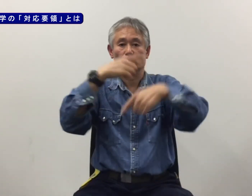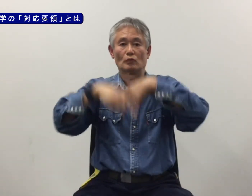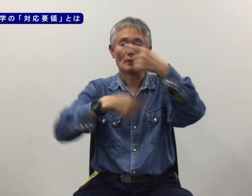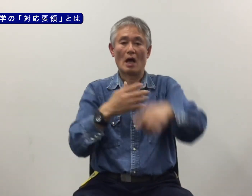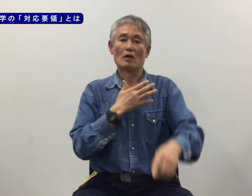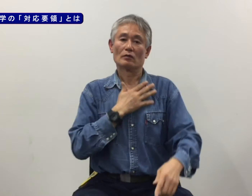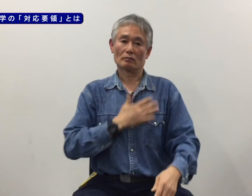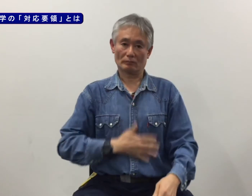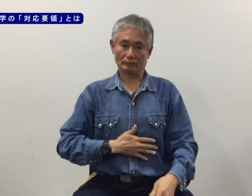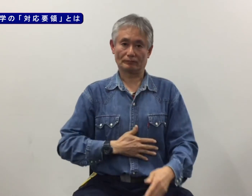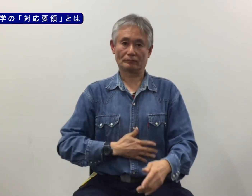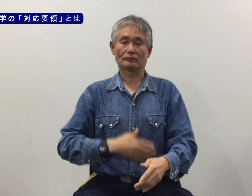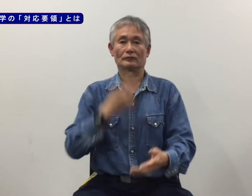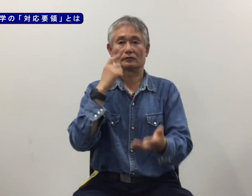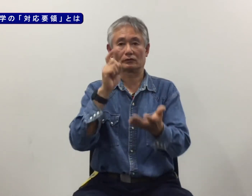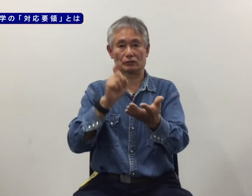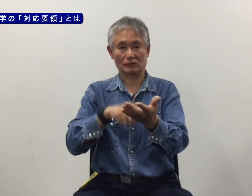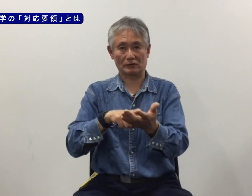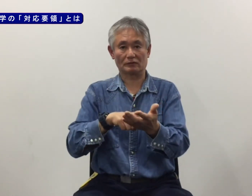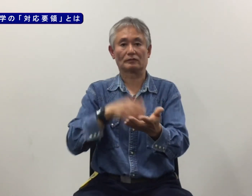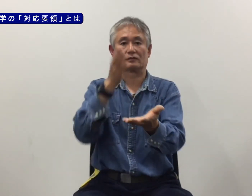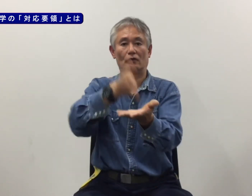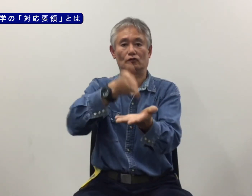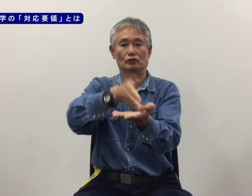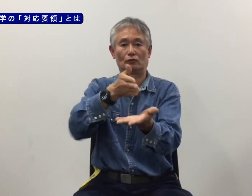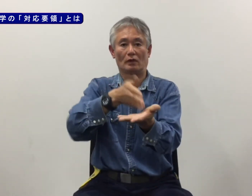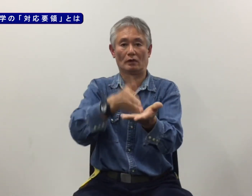手話でわかりやすく説明するものです